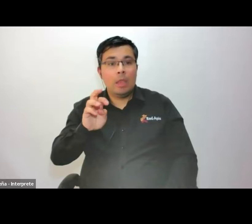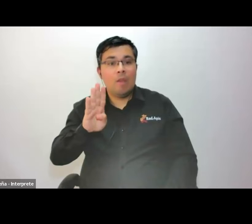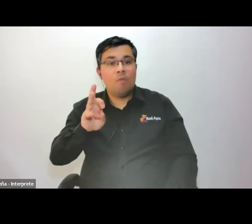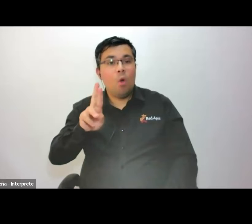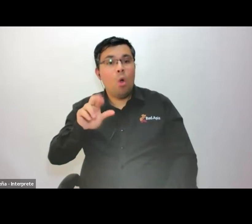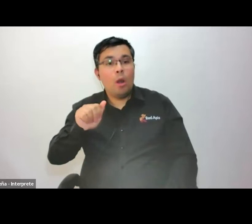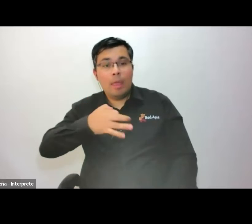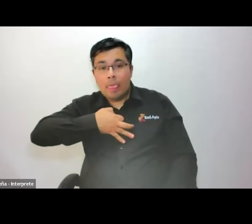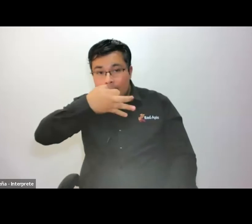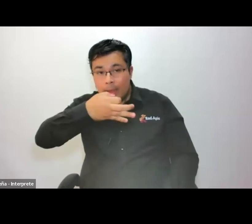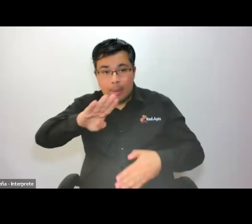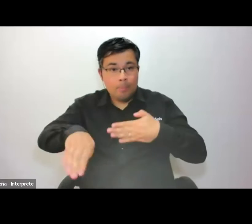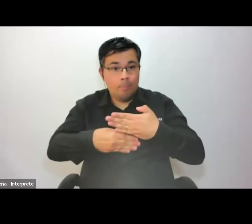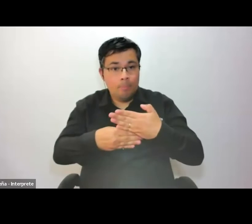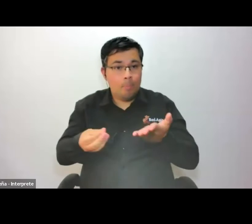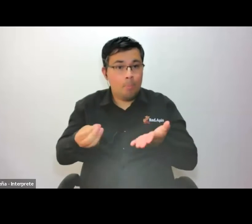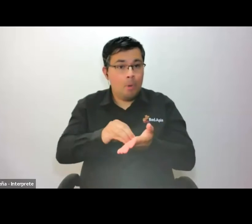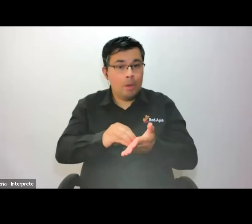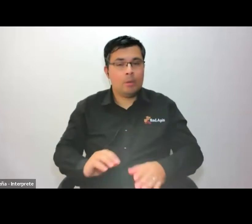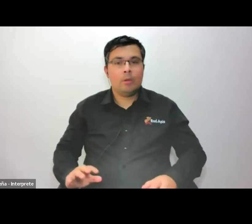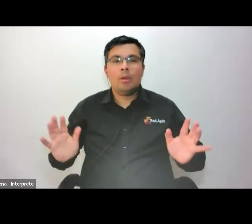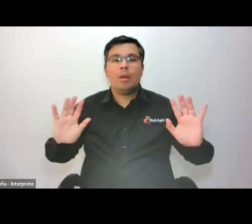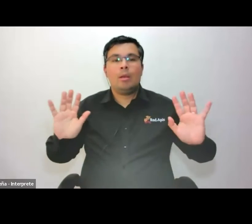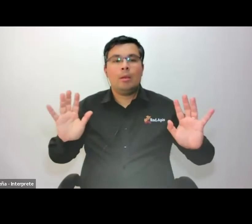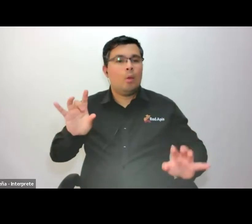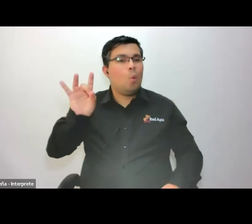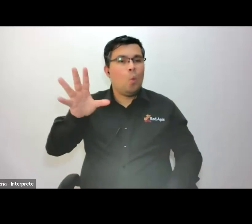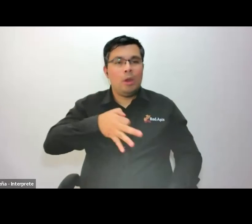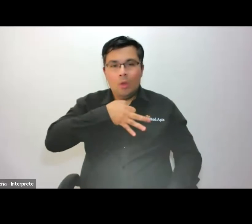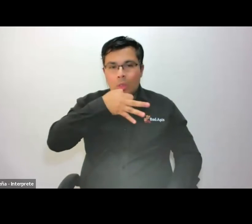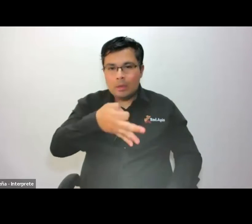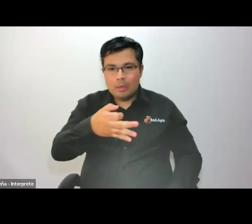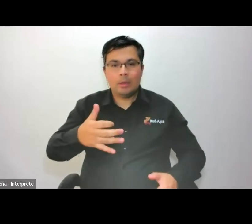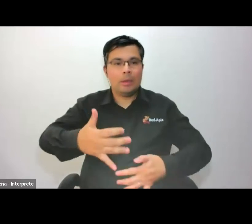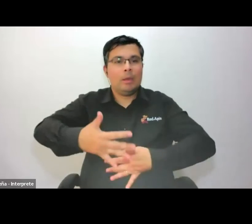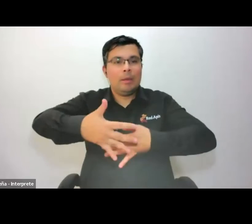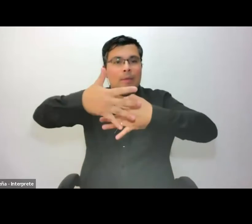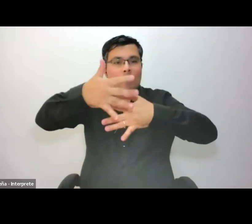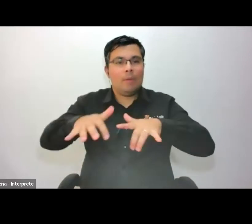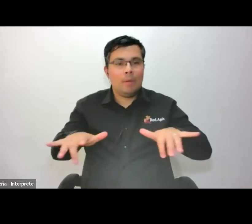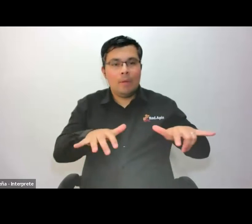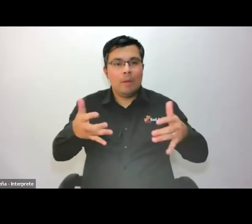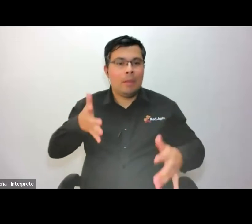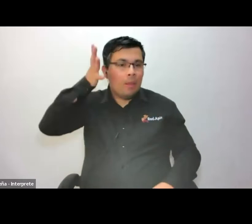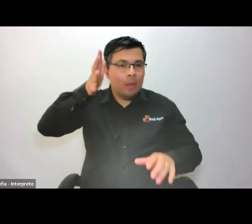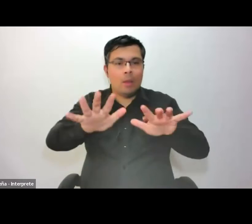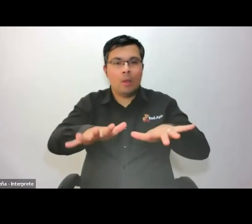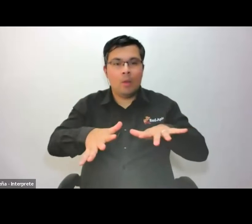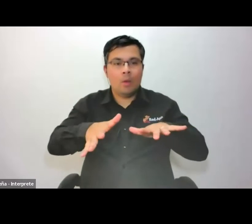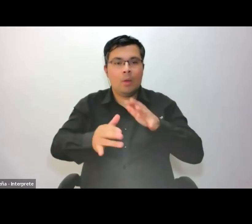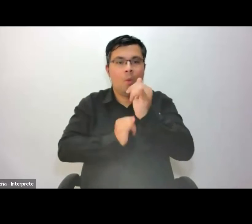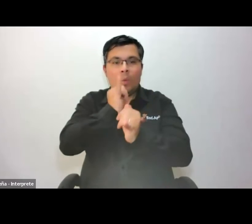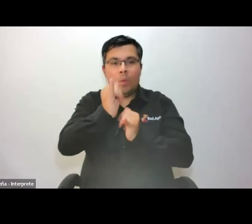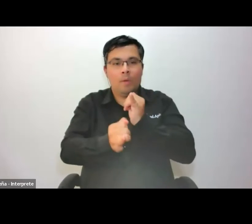No, no, Marcela, solo señalar que en el chat de este webinar pusimos este